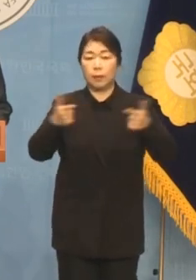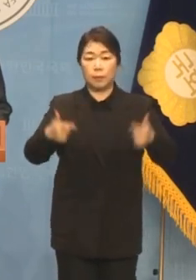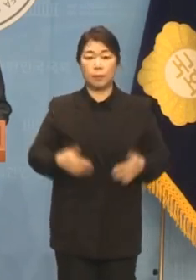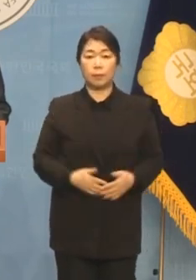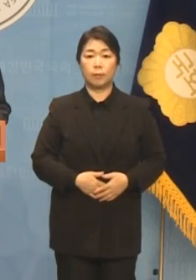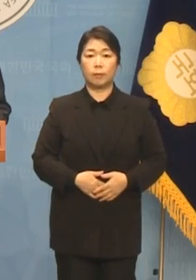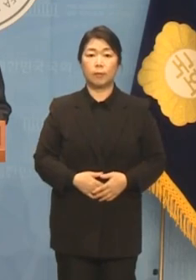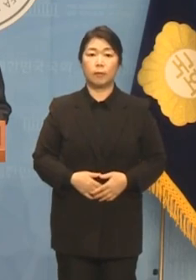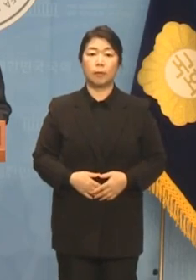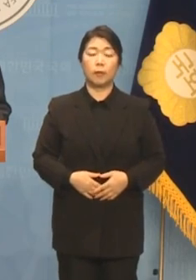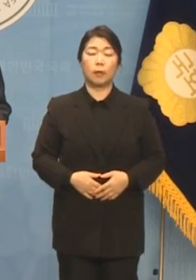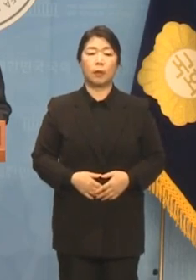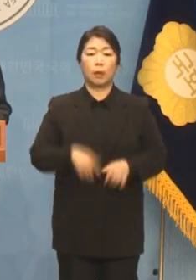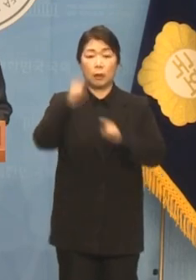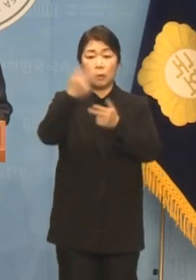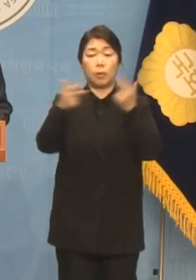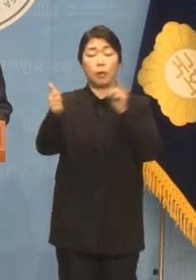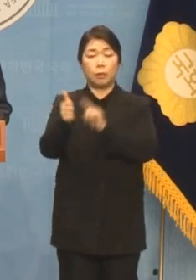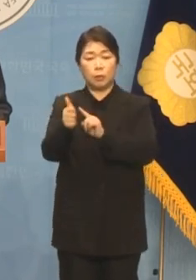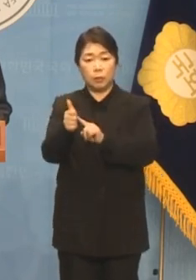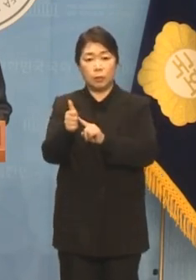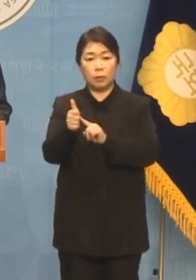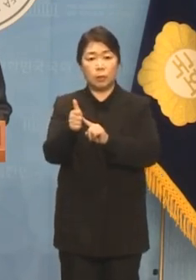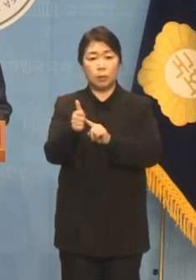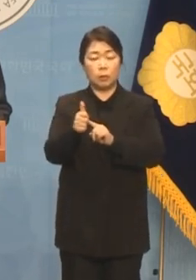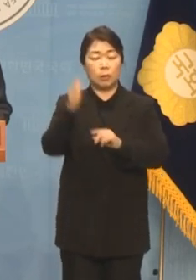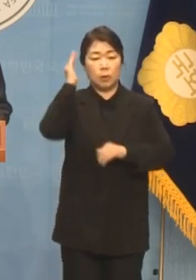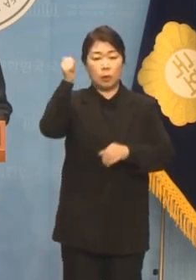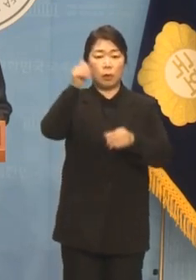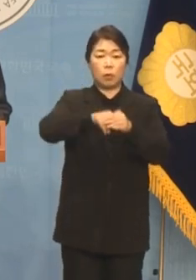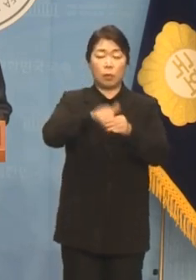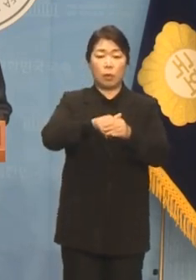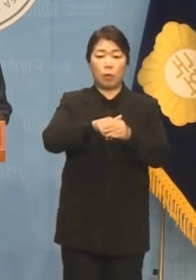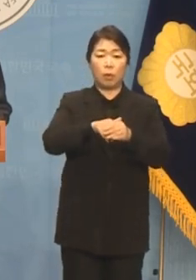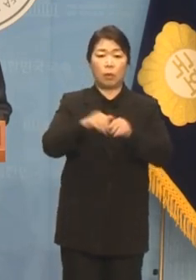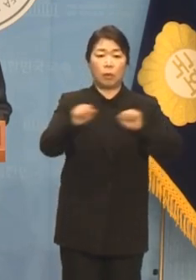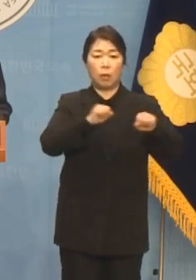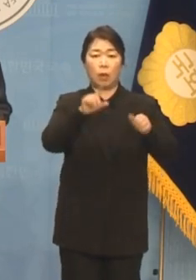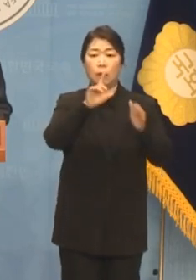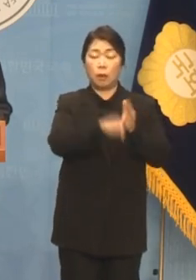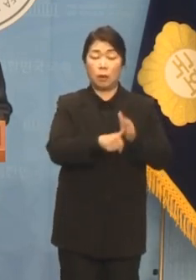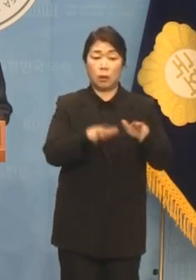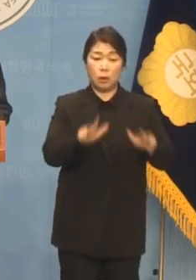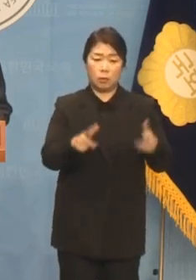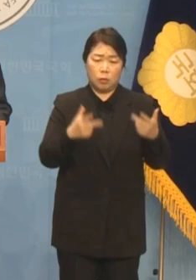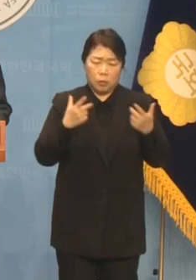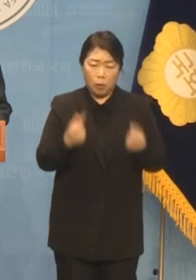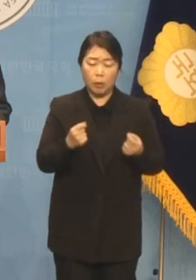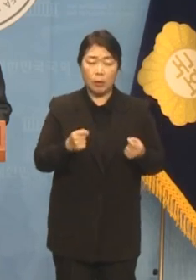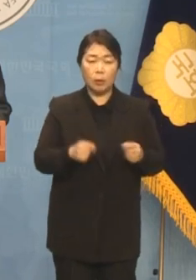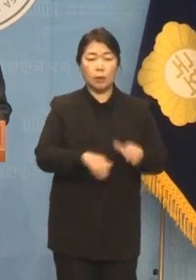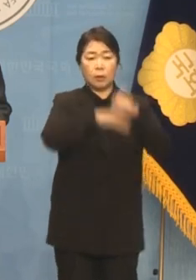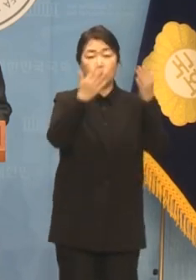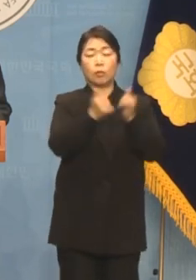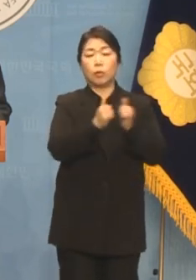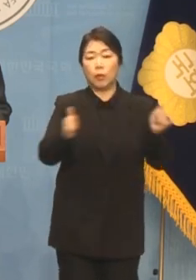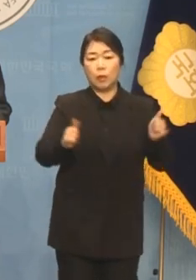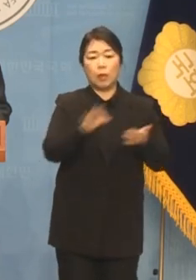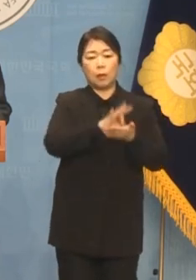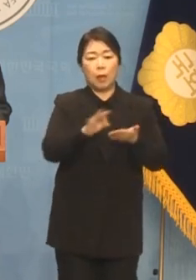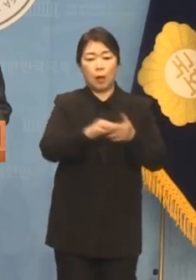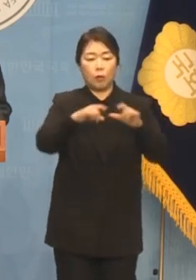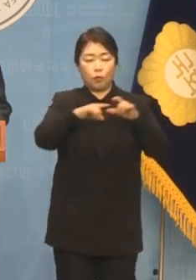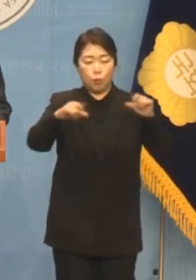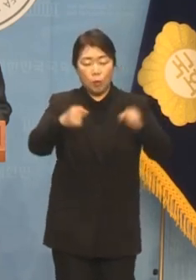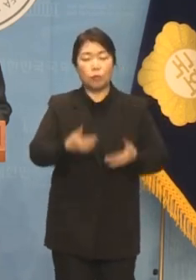정부였다 민주당 대표는 대선 후보 시절 지금과 똑같은 전국민 소비